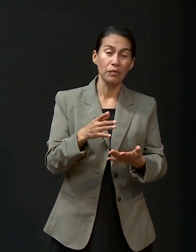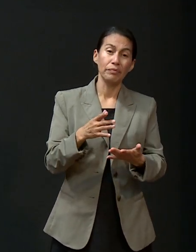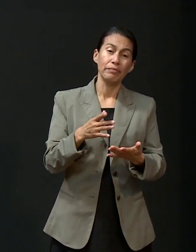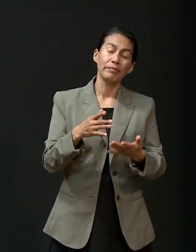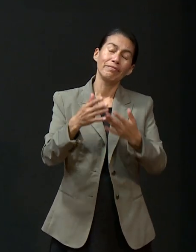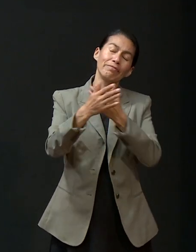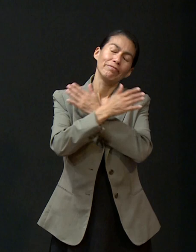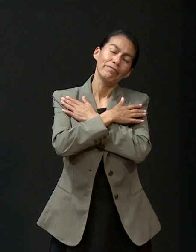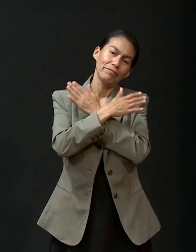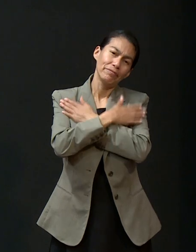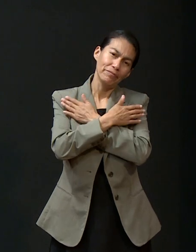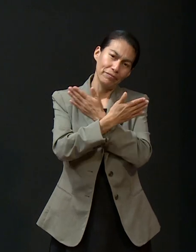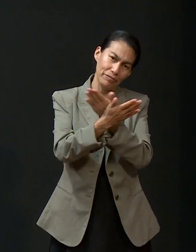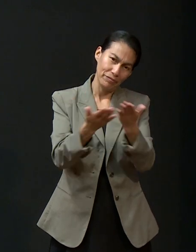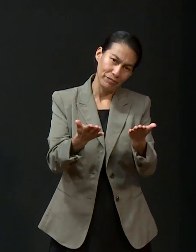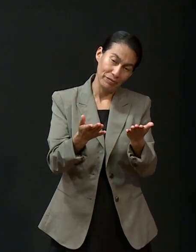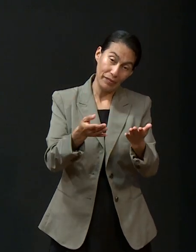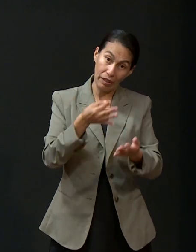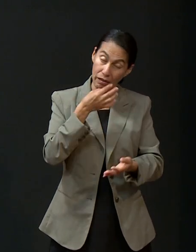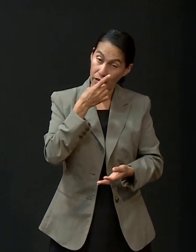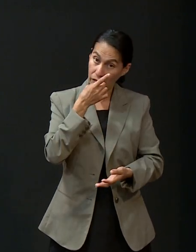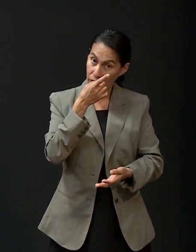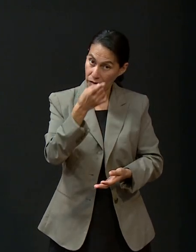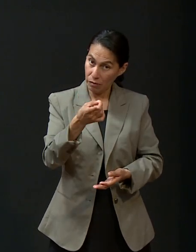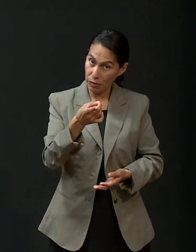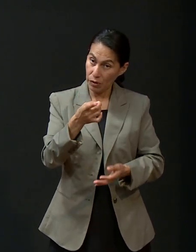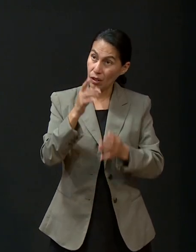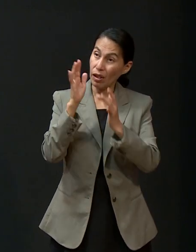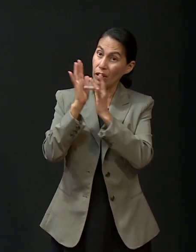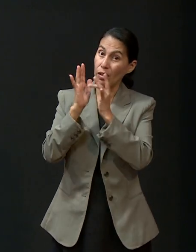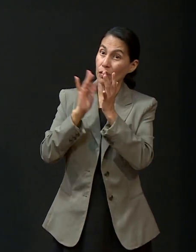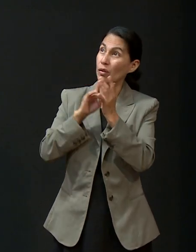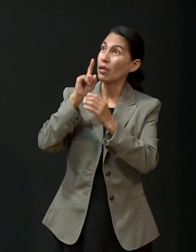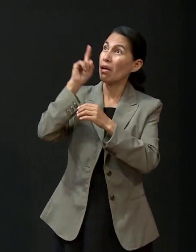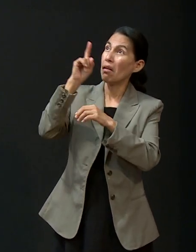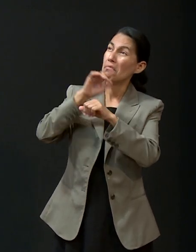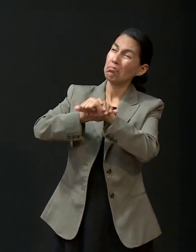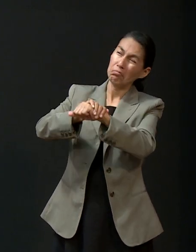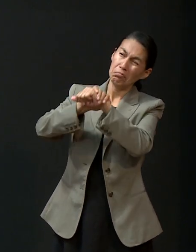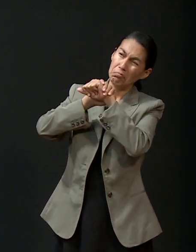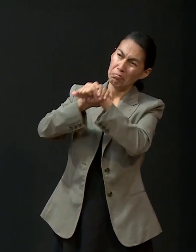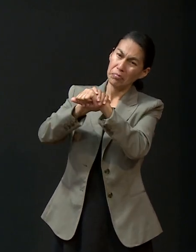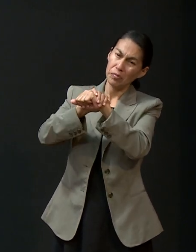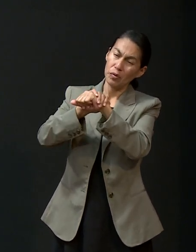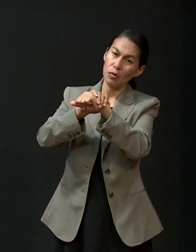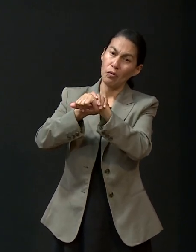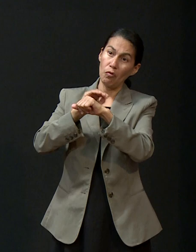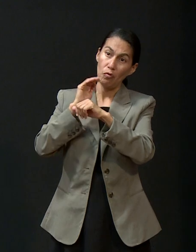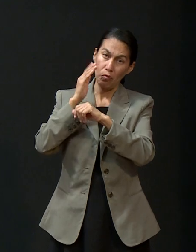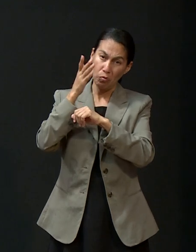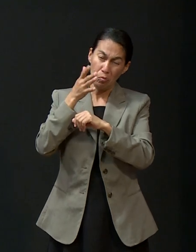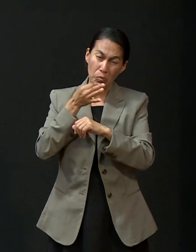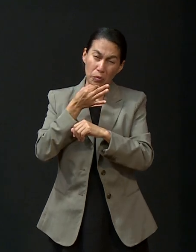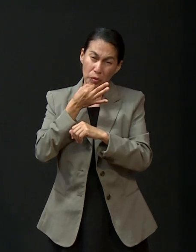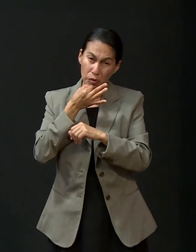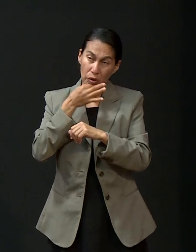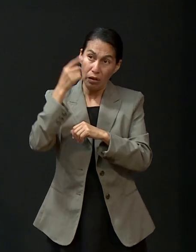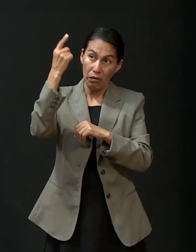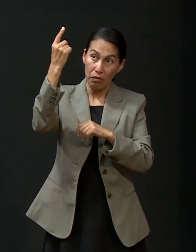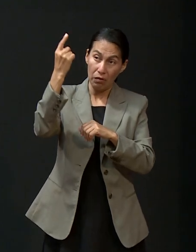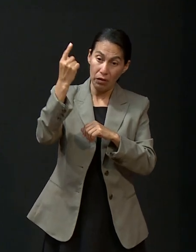Su mejor amigo Es el que abrirá los ojos De su padre De su esposo